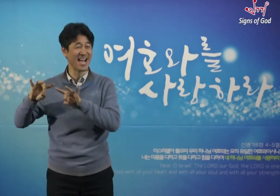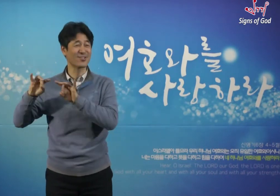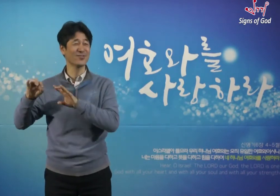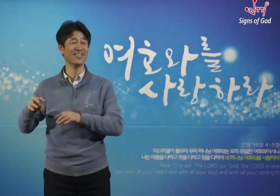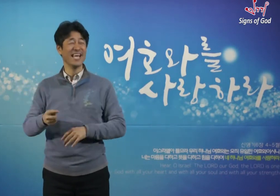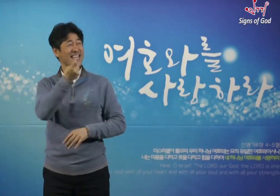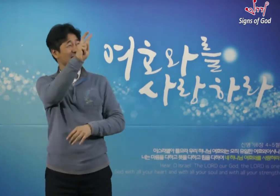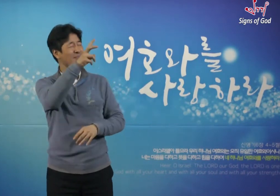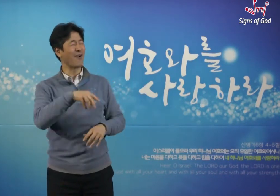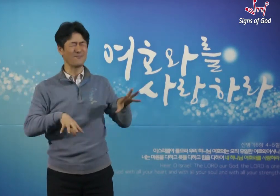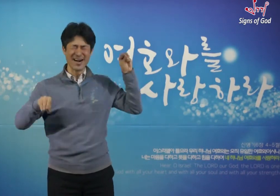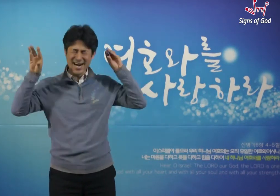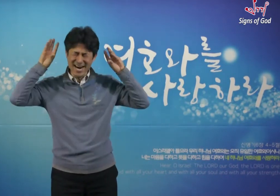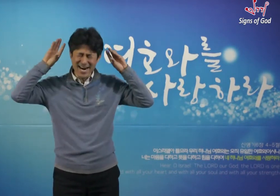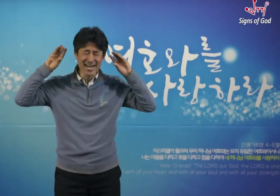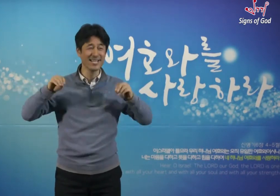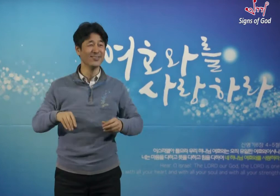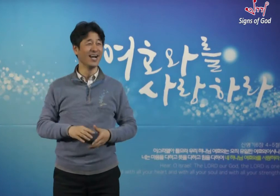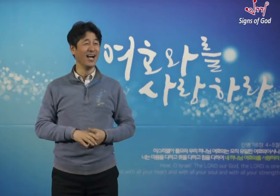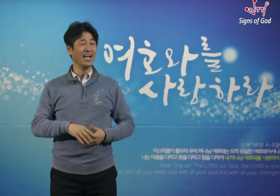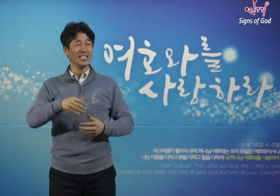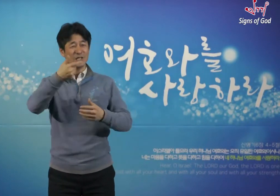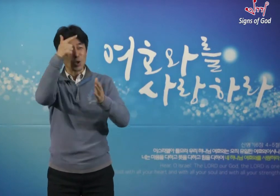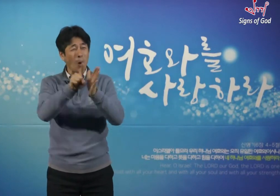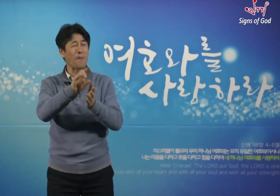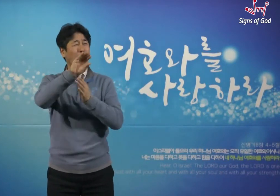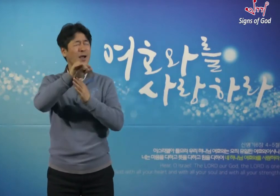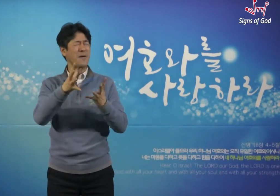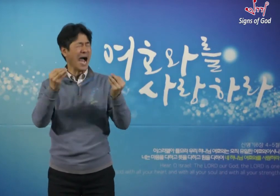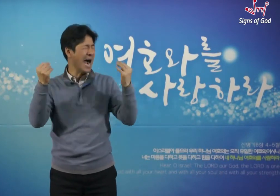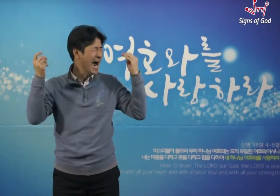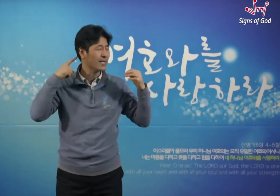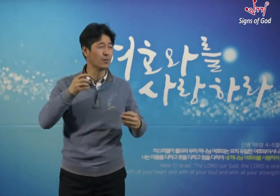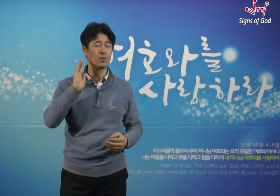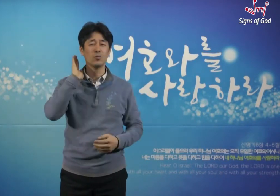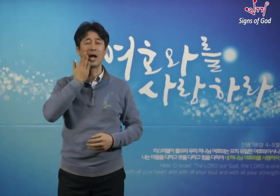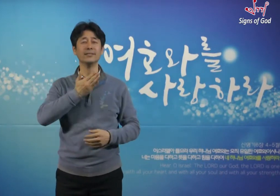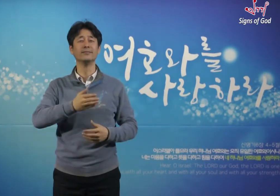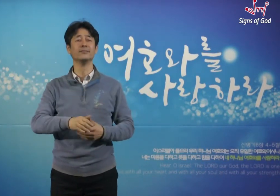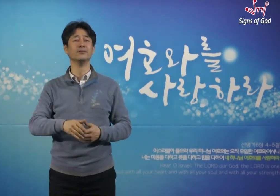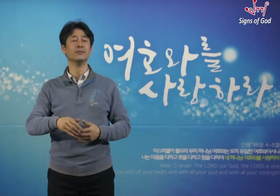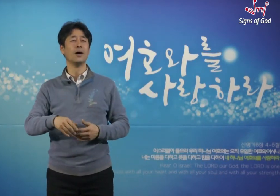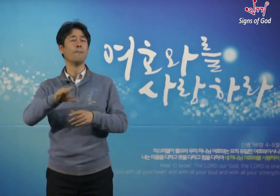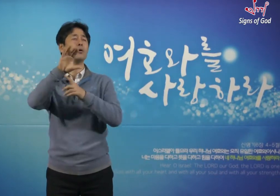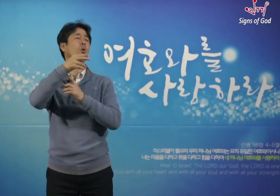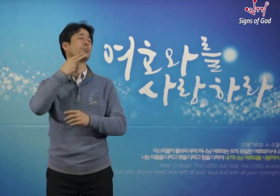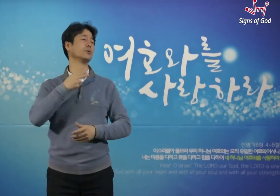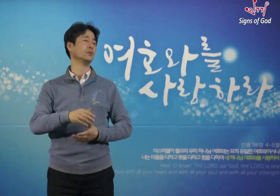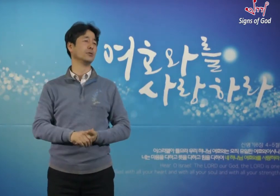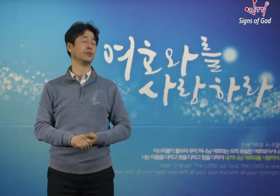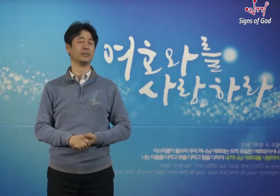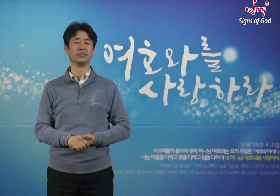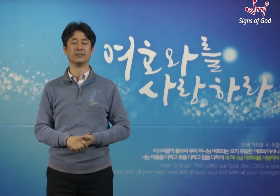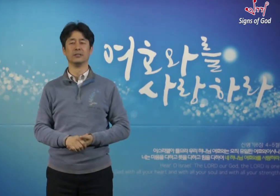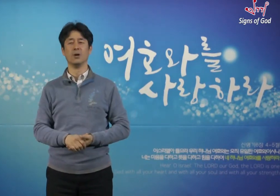듣는다고 기록 많이 듣는다고 TV만 이렇게 소리를 다 듣는다고 방송 막 듣는데 동아이들을 보면 방송이